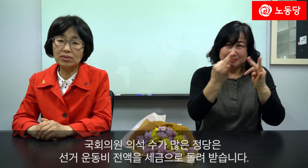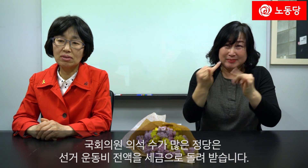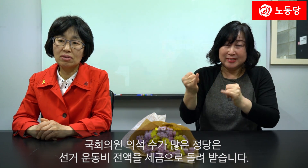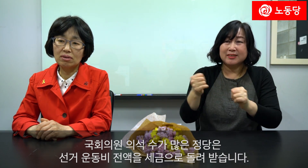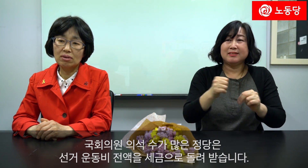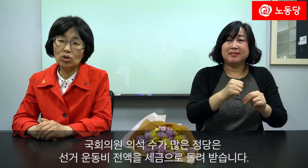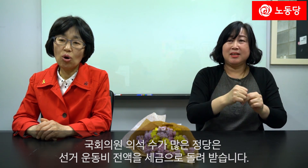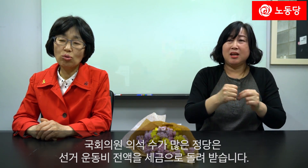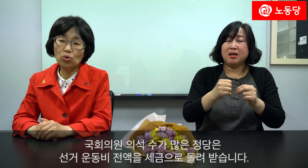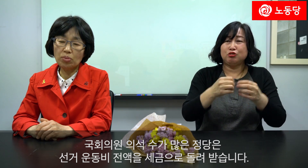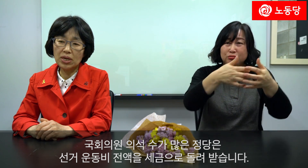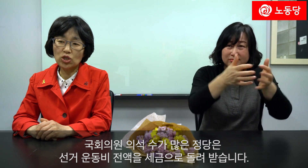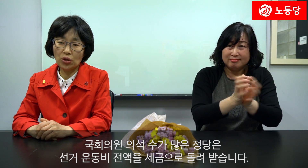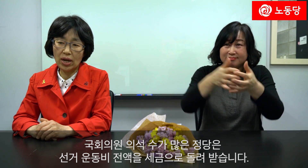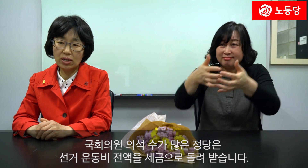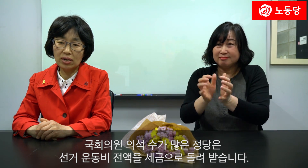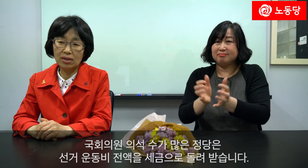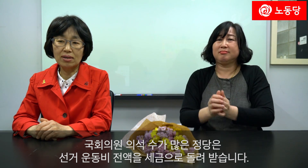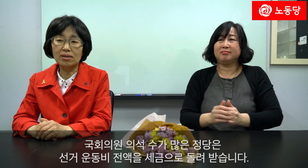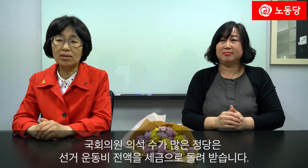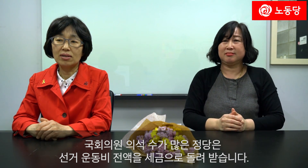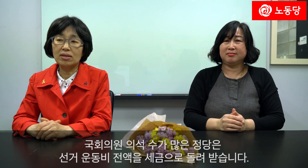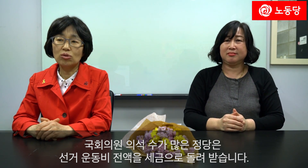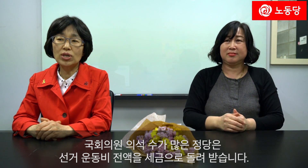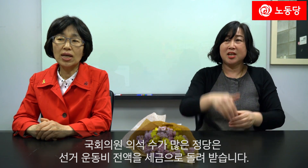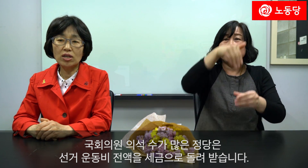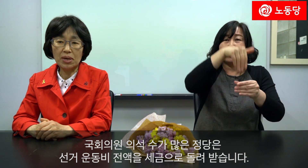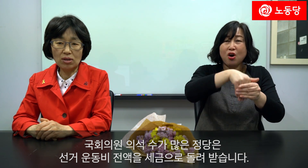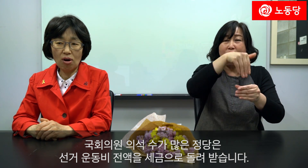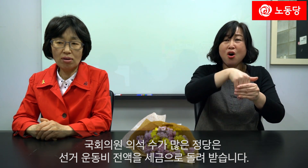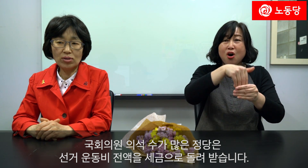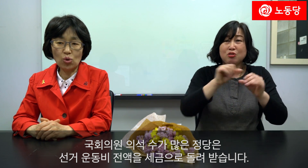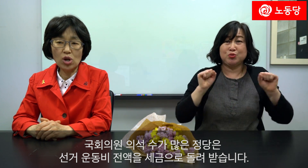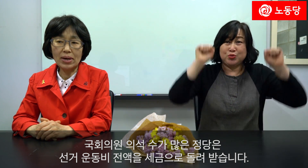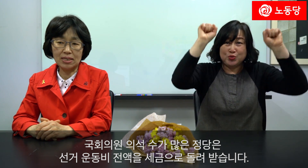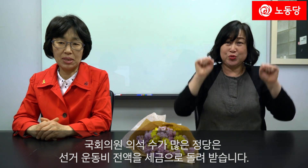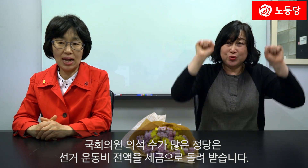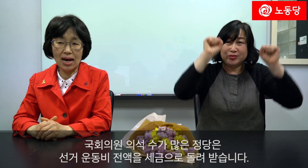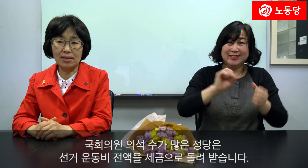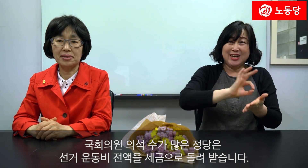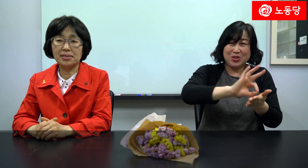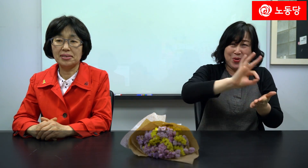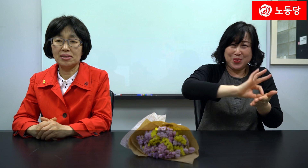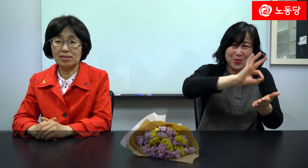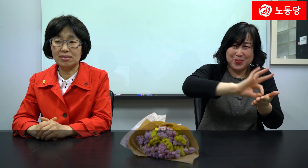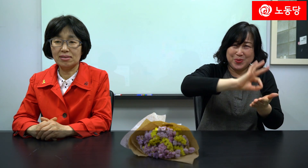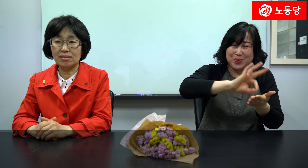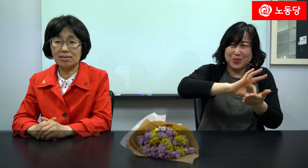정당은 선거운동 및 전액을 우리 세금에서 돌려받습니다.